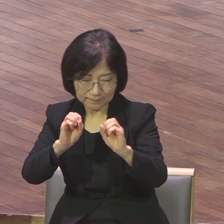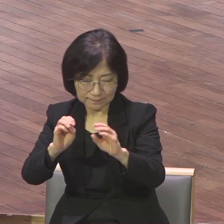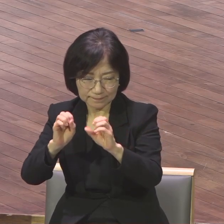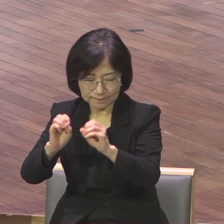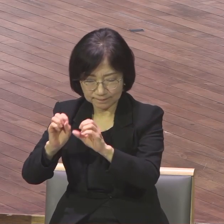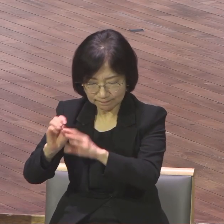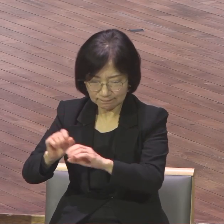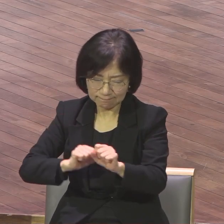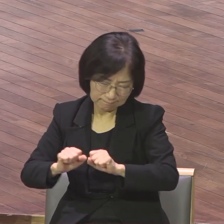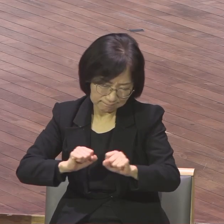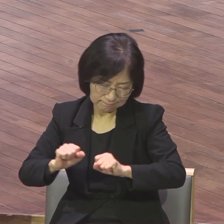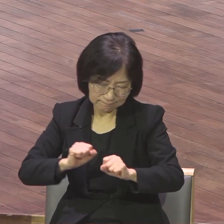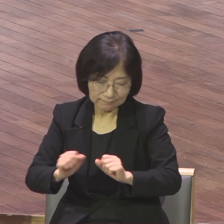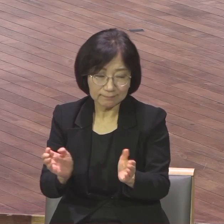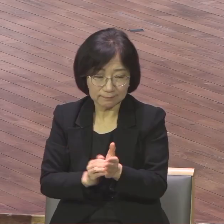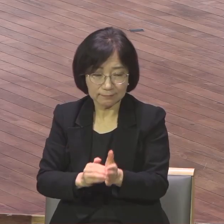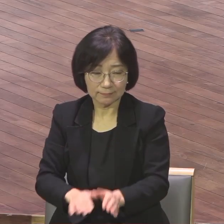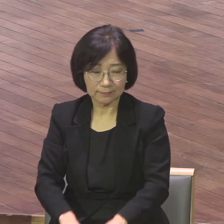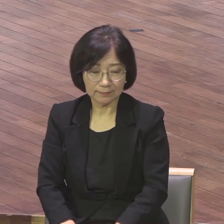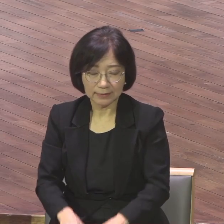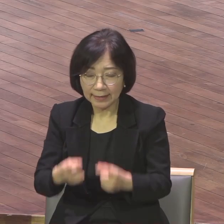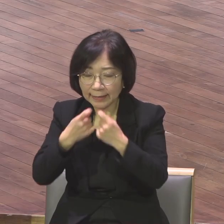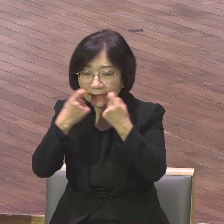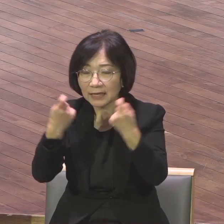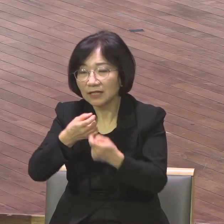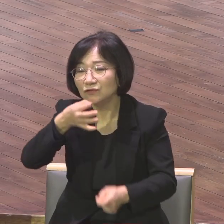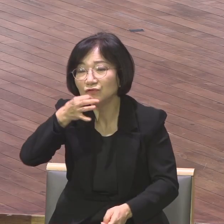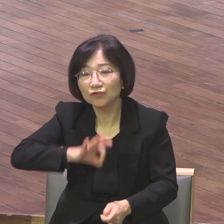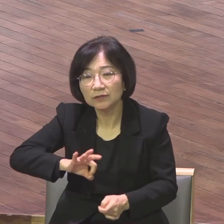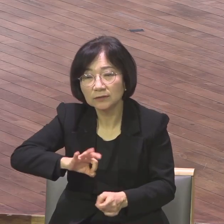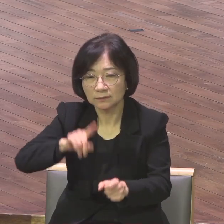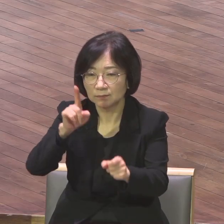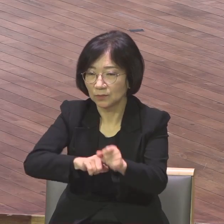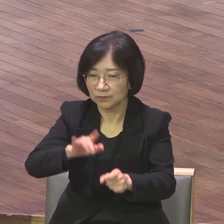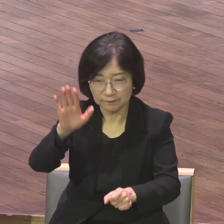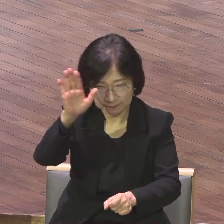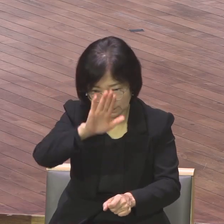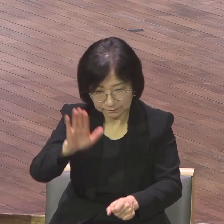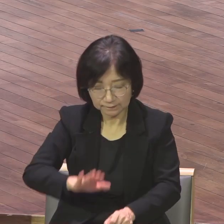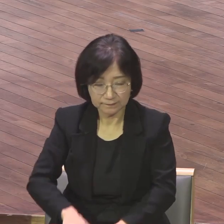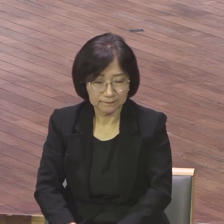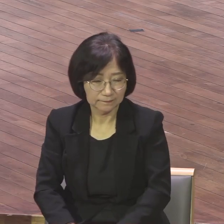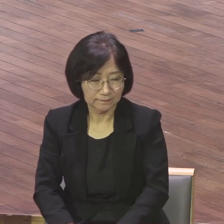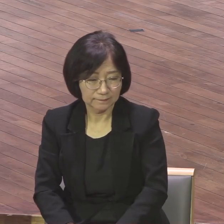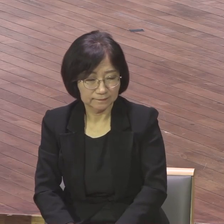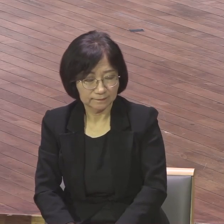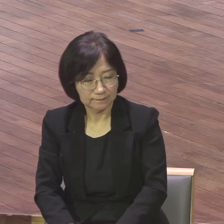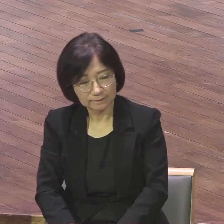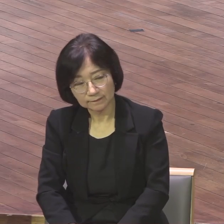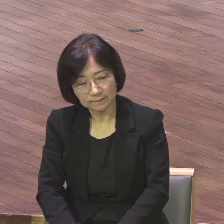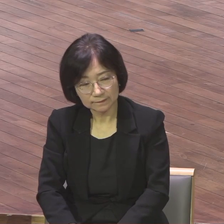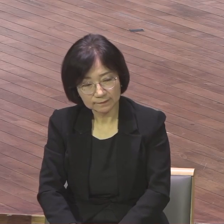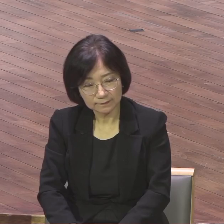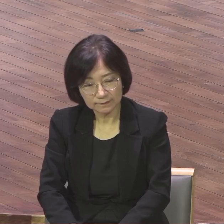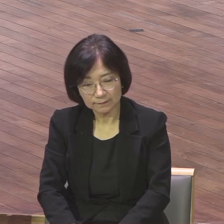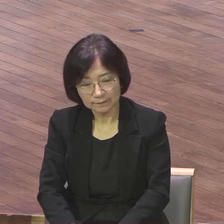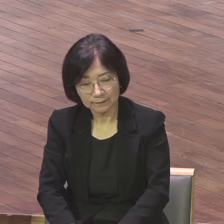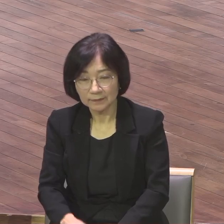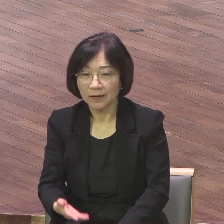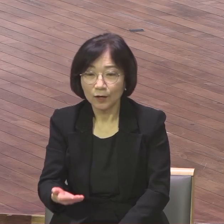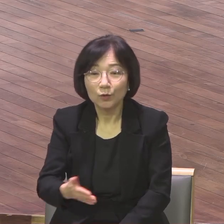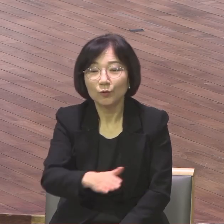했다고 말을 하고 있죠. 자, 뭔가 개인적인 유익을 얻으려고 복음을 전한 것이 아니라는 것입니다. 사역할 때